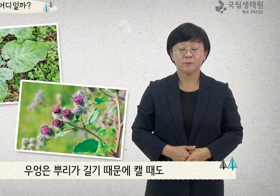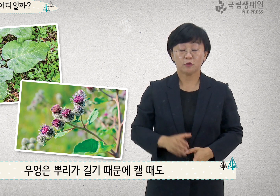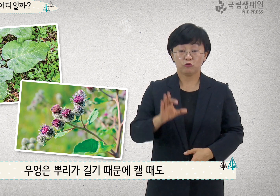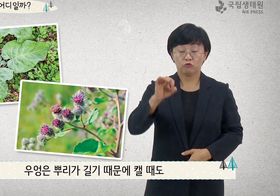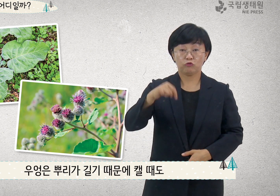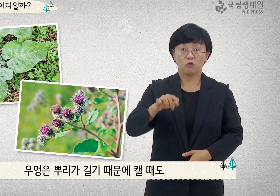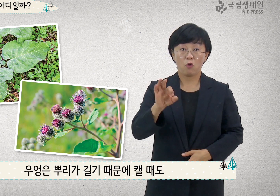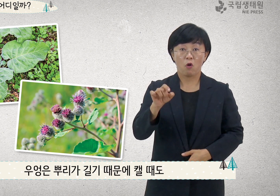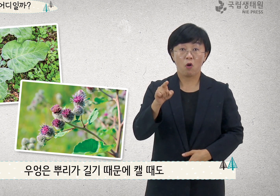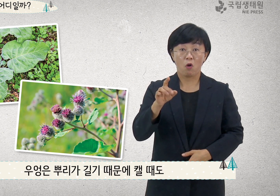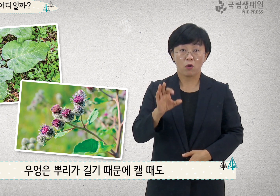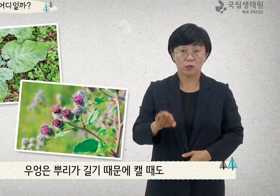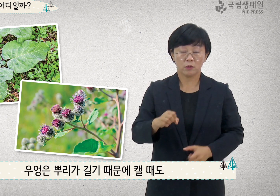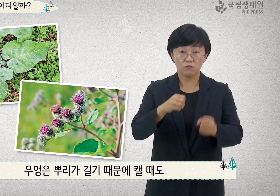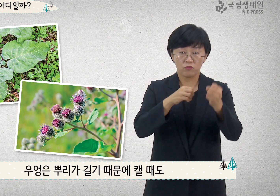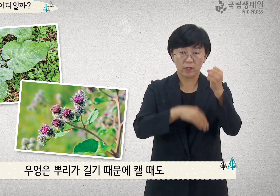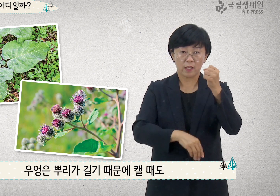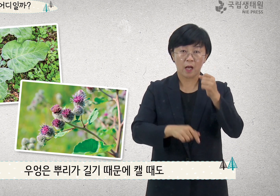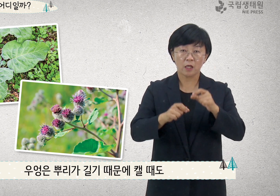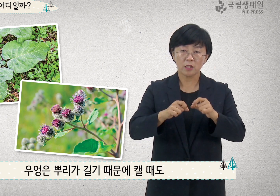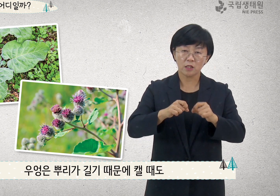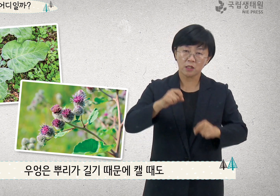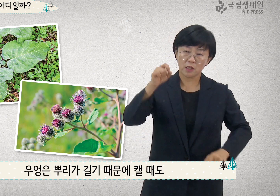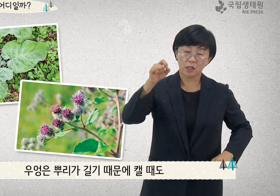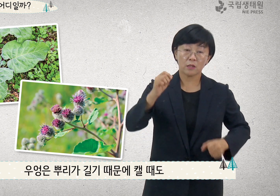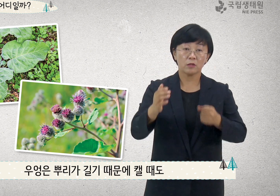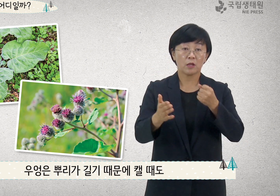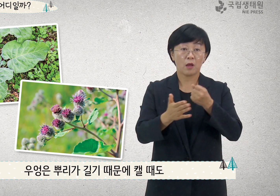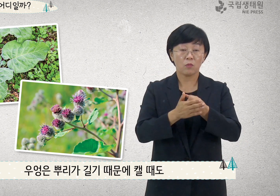우엉은 뿌리가 길기 때문에 캘 때도